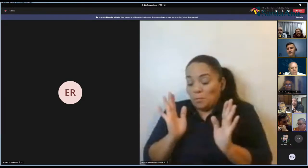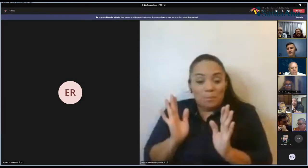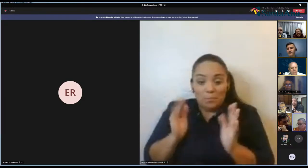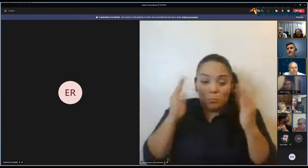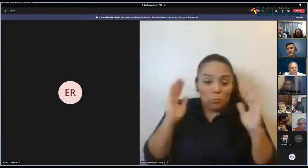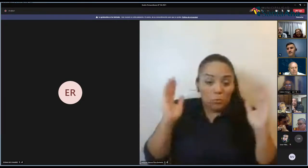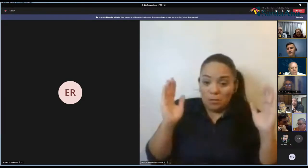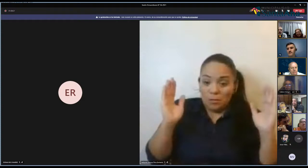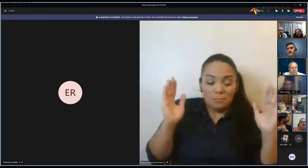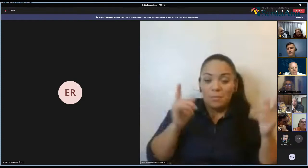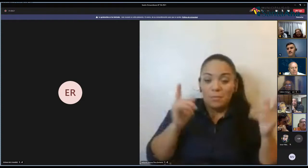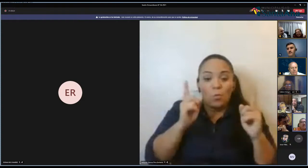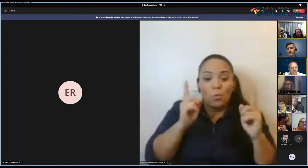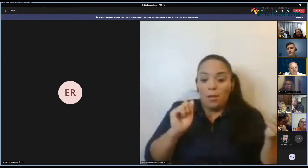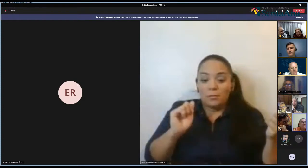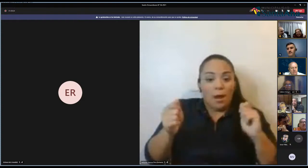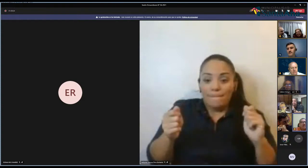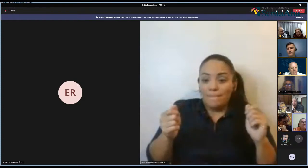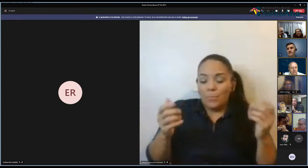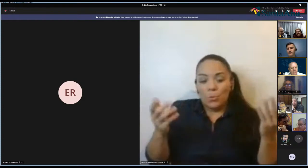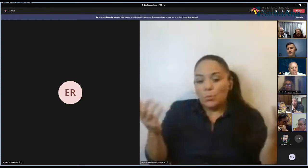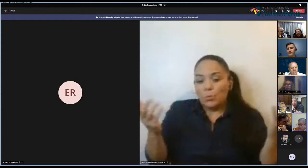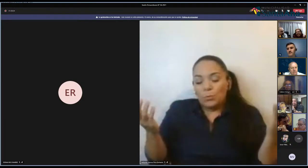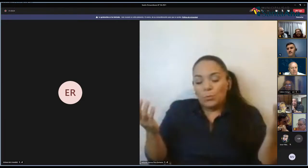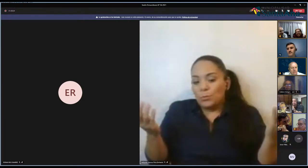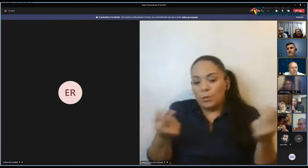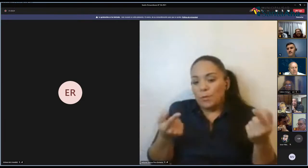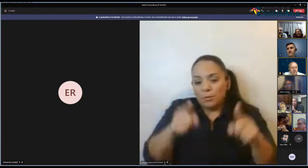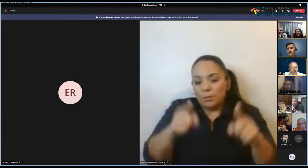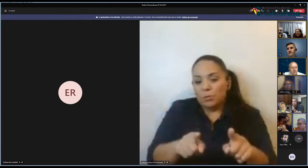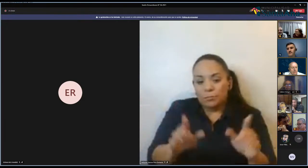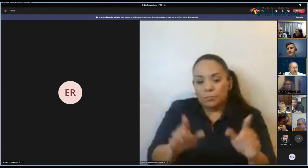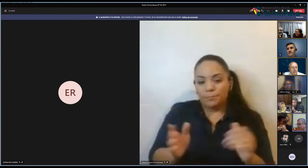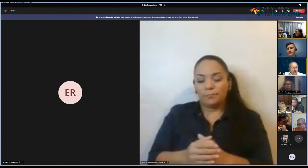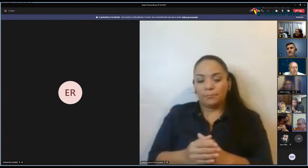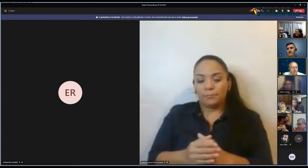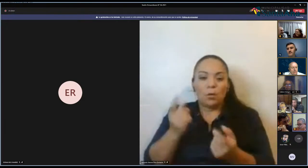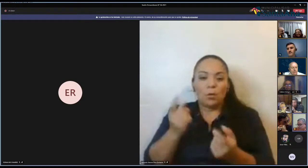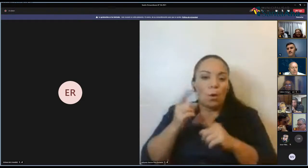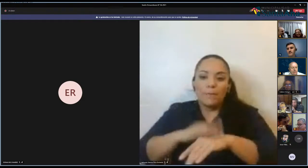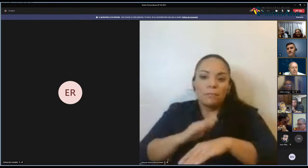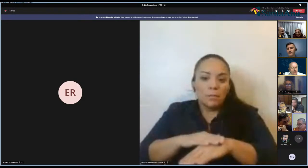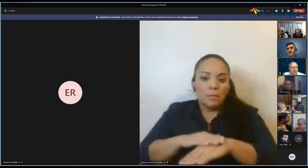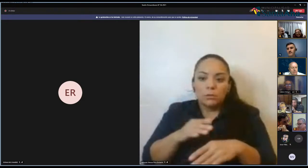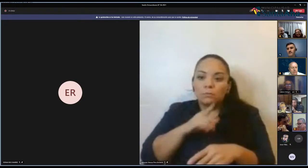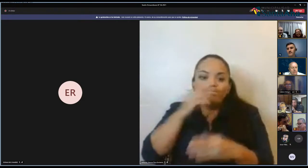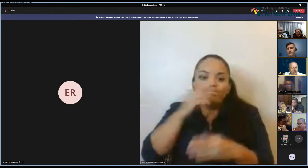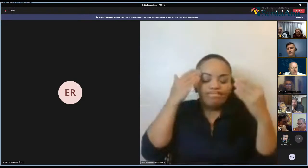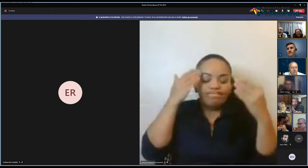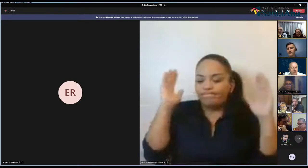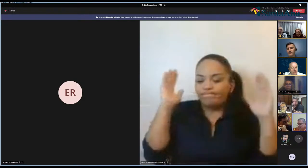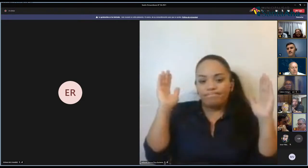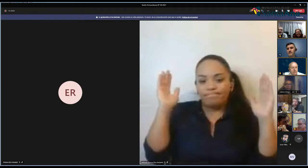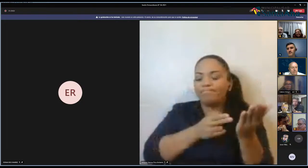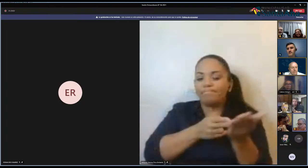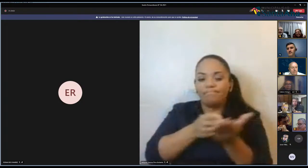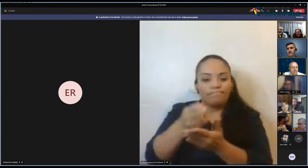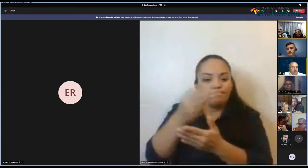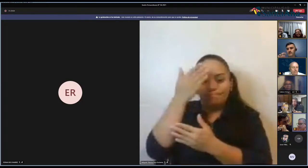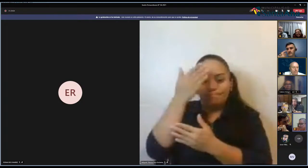cuál fue ese cambio que se dio de lo que el permiso fue ya no se sea sinceramente